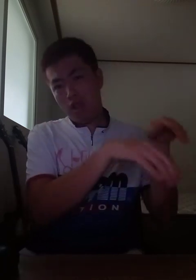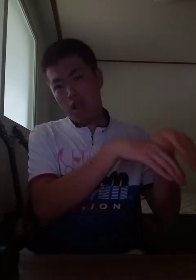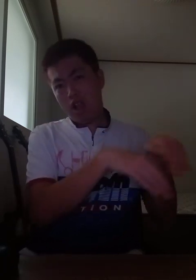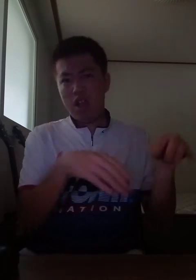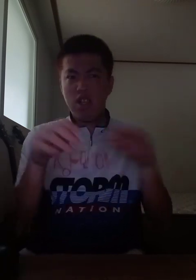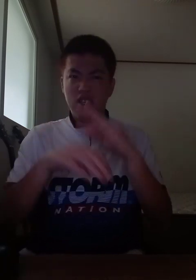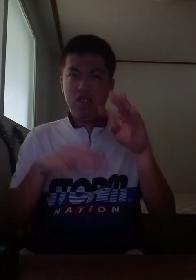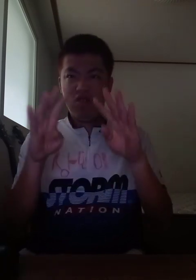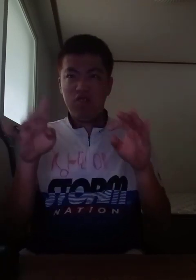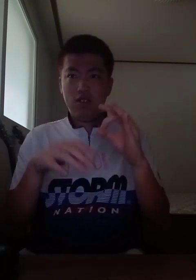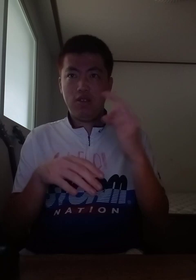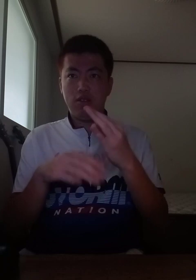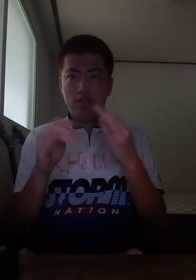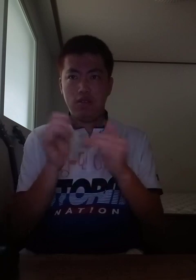지난 9월 이런 조치를 취한 겁니다.